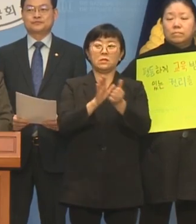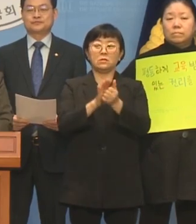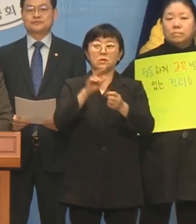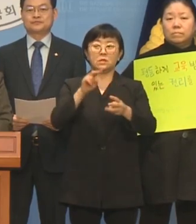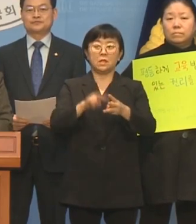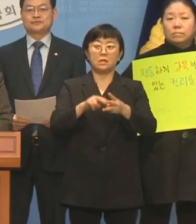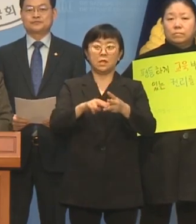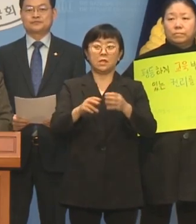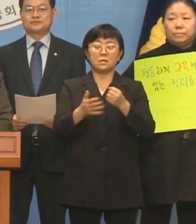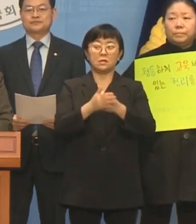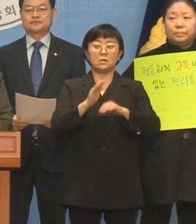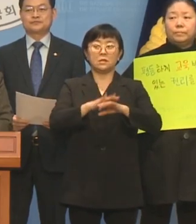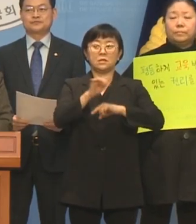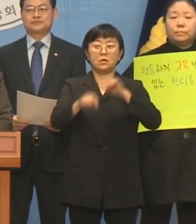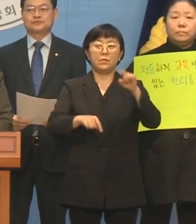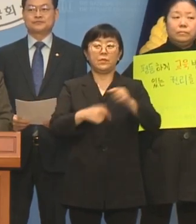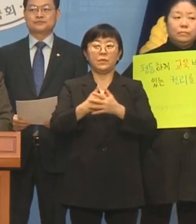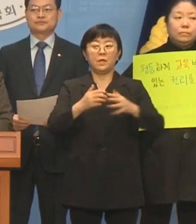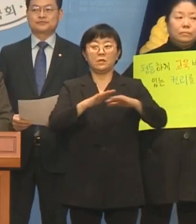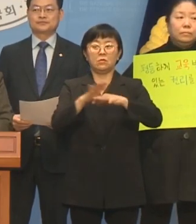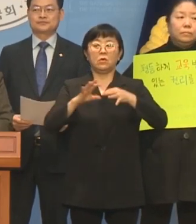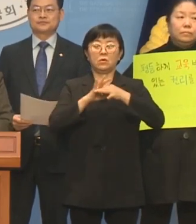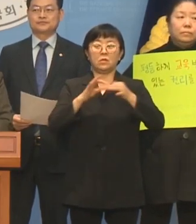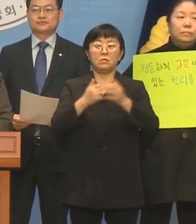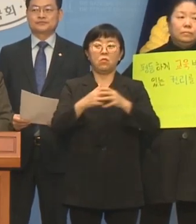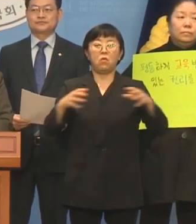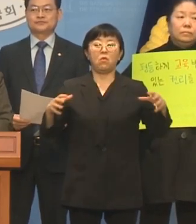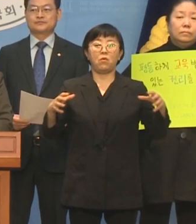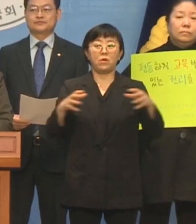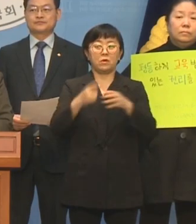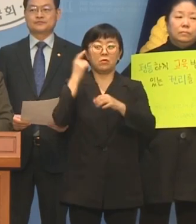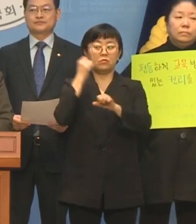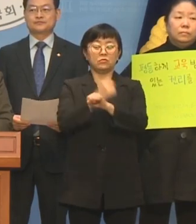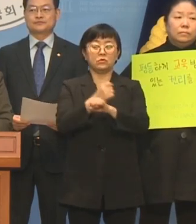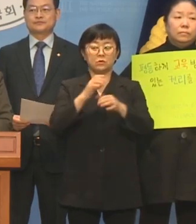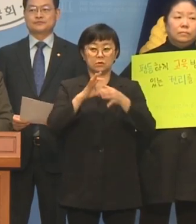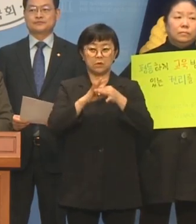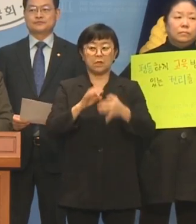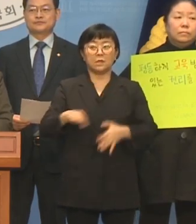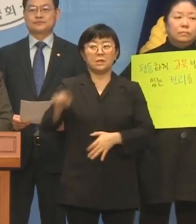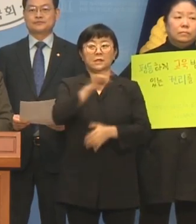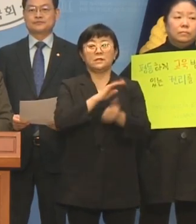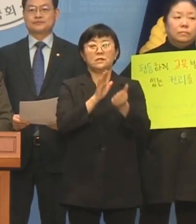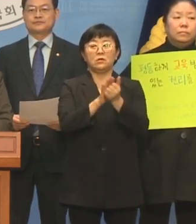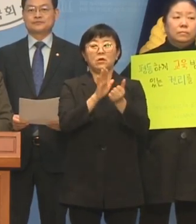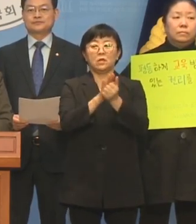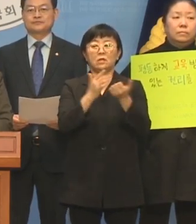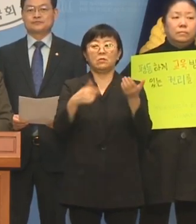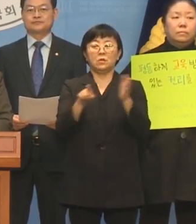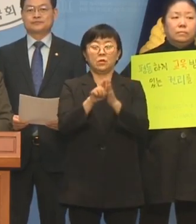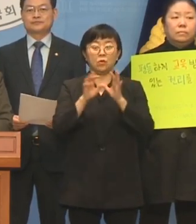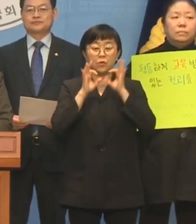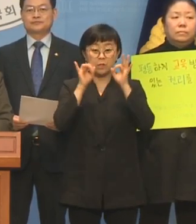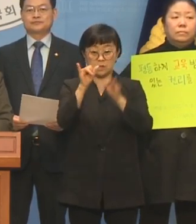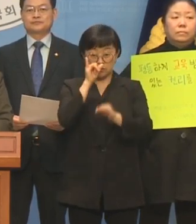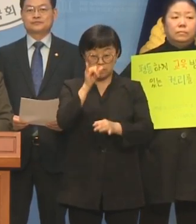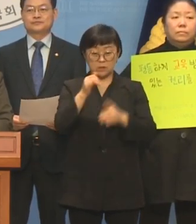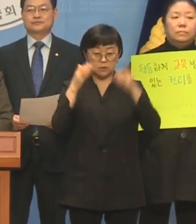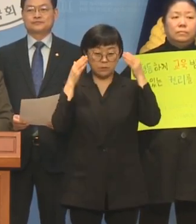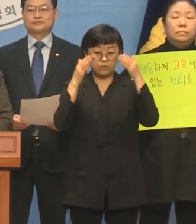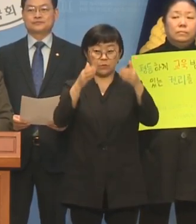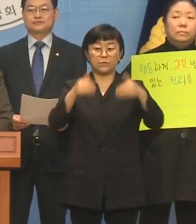지원센터에서 의제 실천 네트워크로 모여 의제 공론화와 연구를 통해 이들을 지원하고자 노력해야 했음을 주목해야